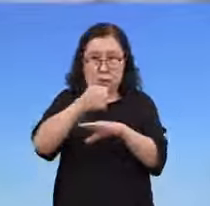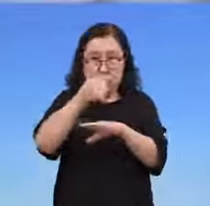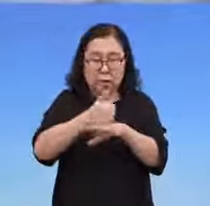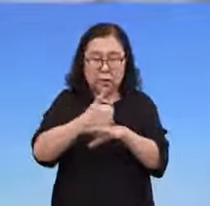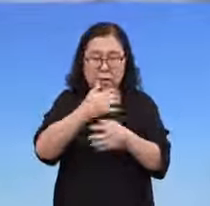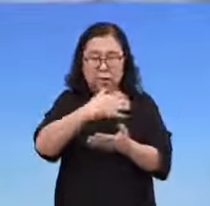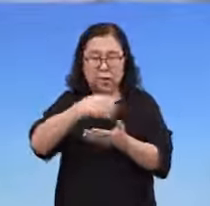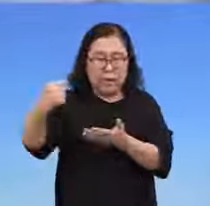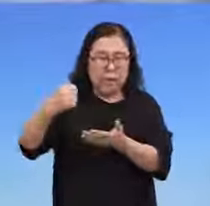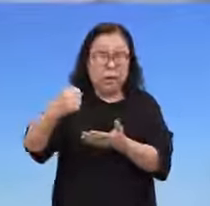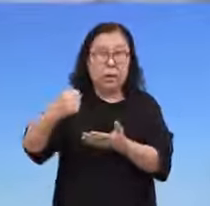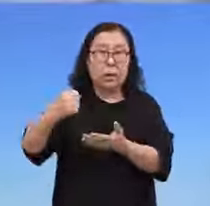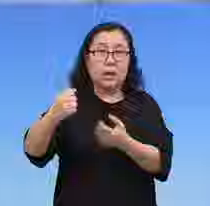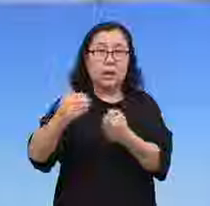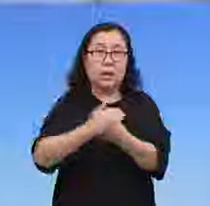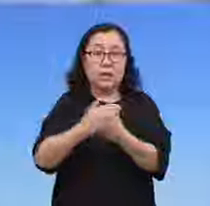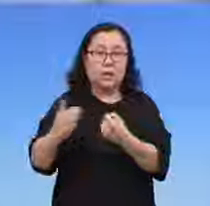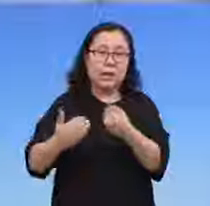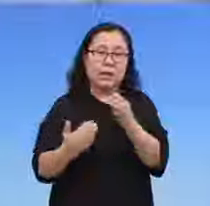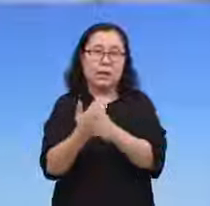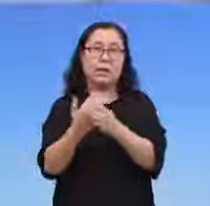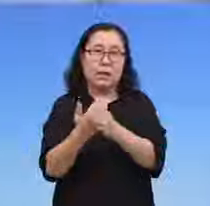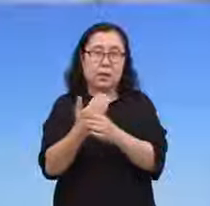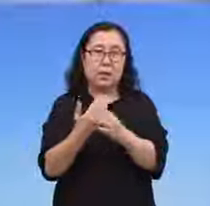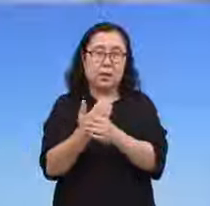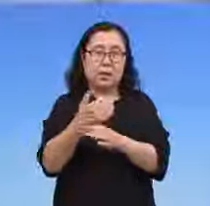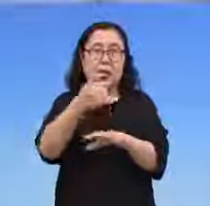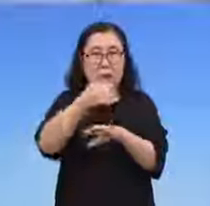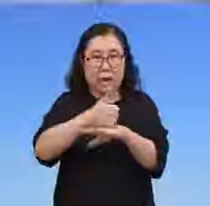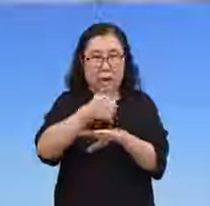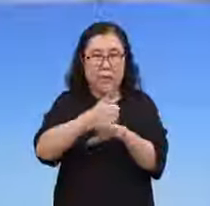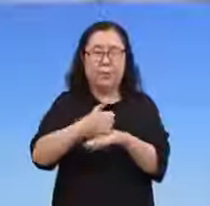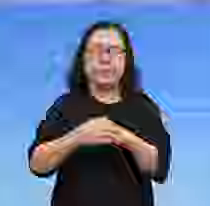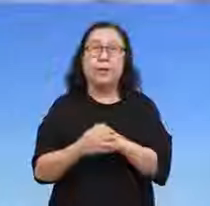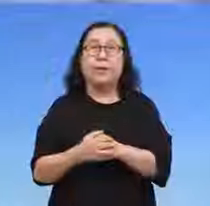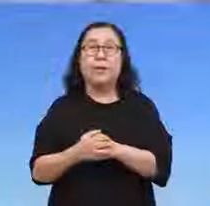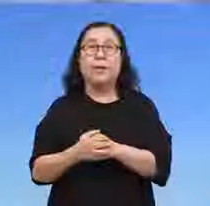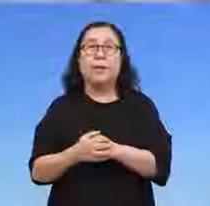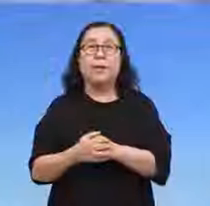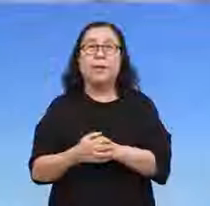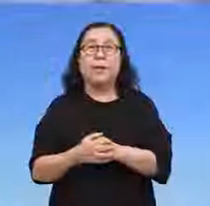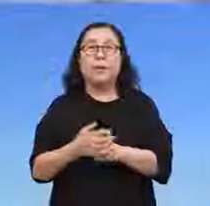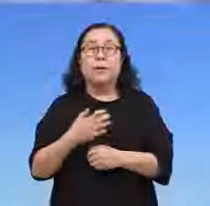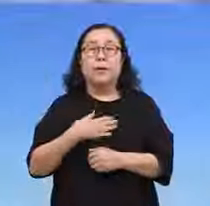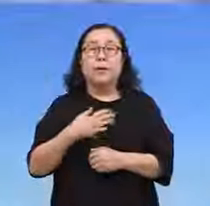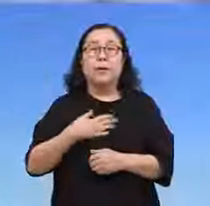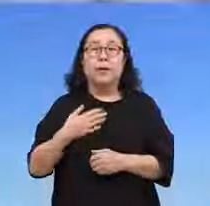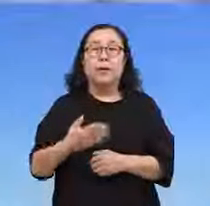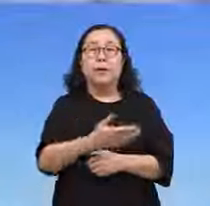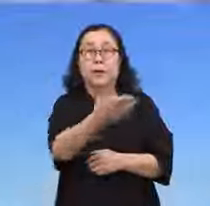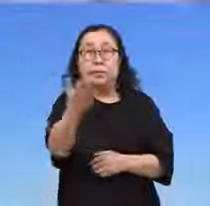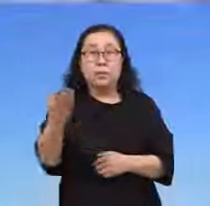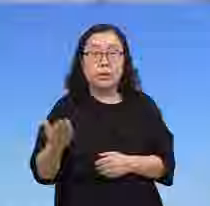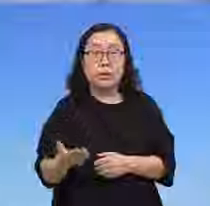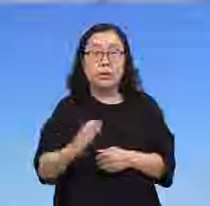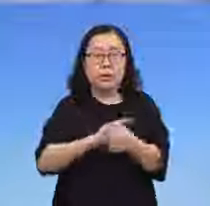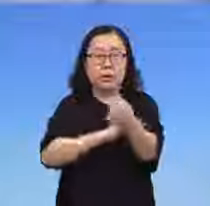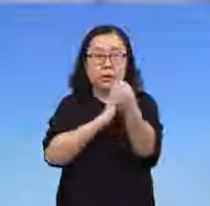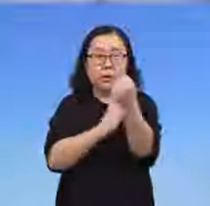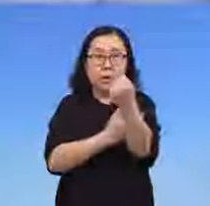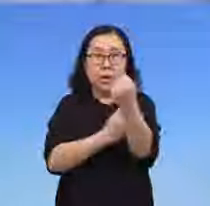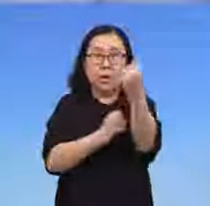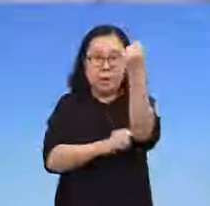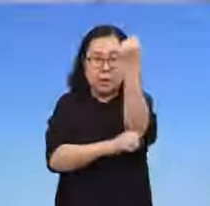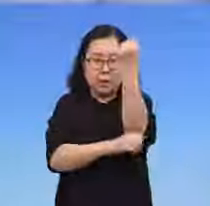때문에 나타나는 부작용에 불과하다고 생각을 합니다. 저는 정말 저와 여러분이